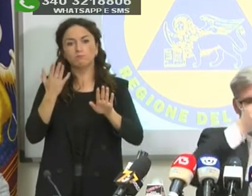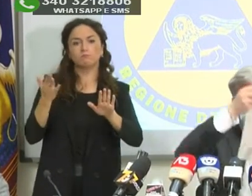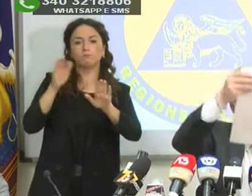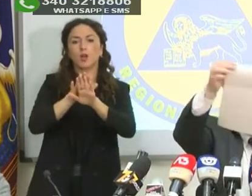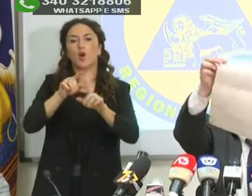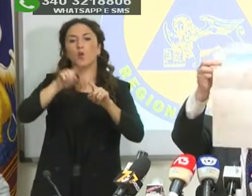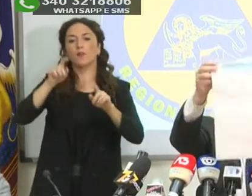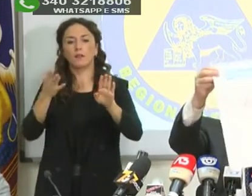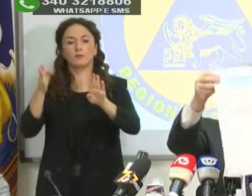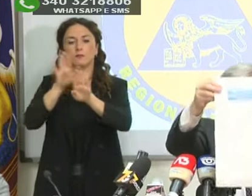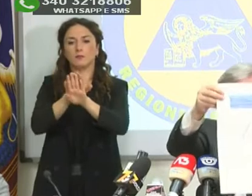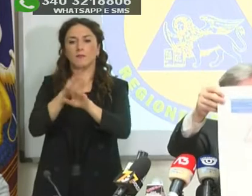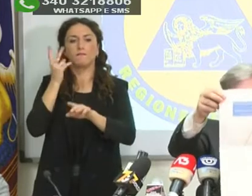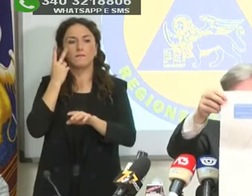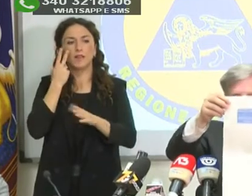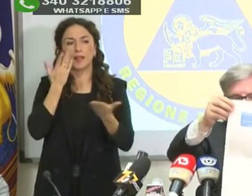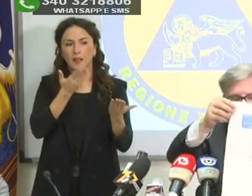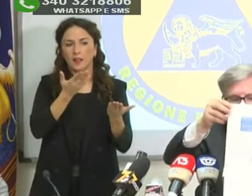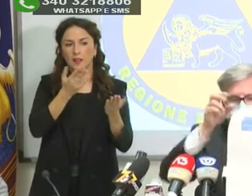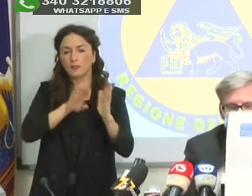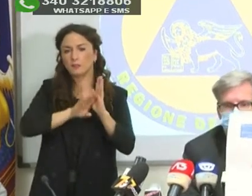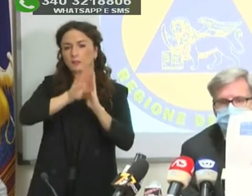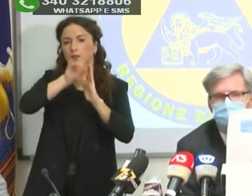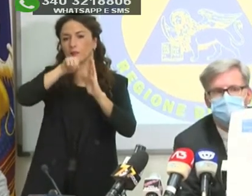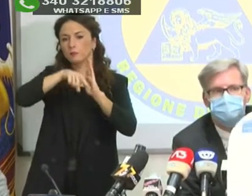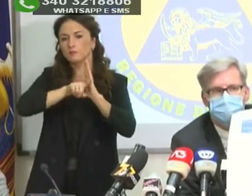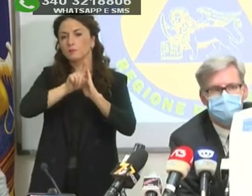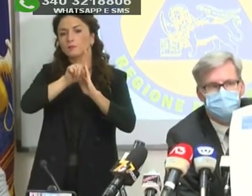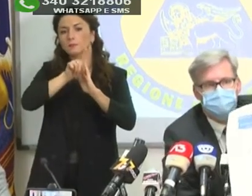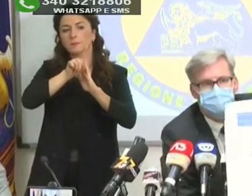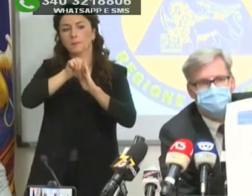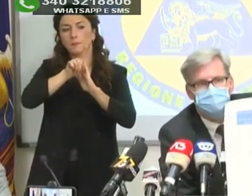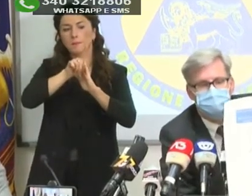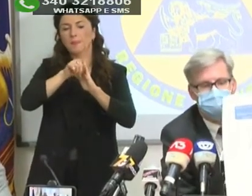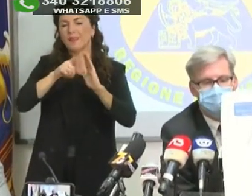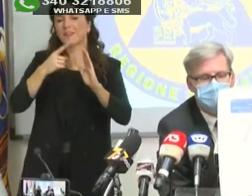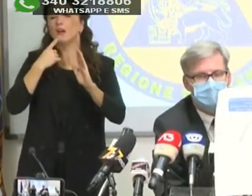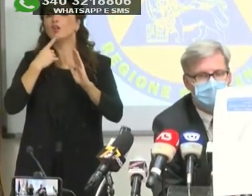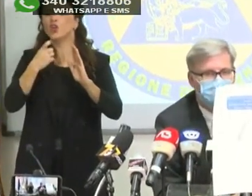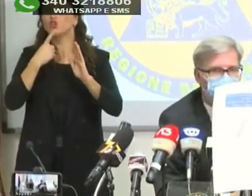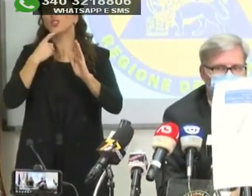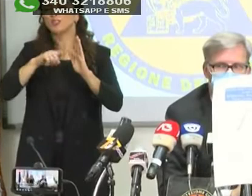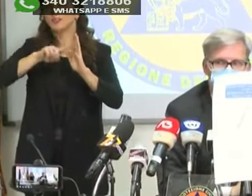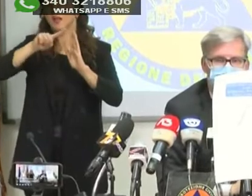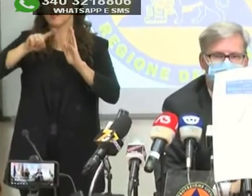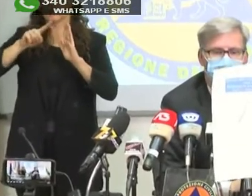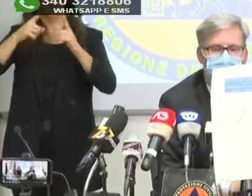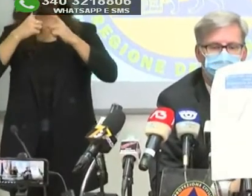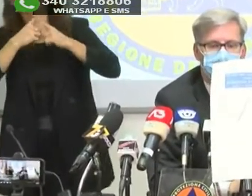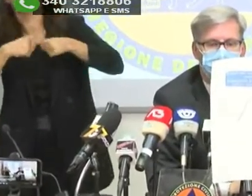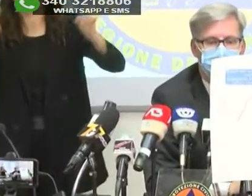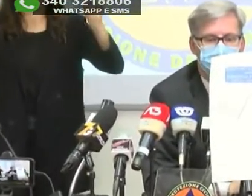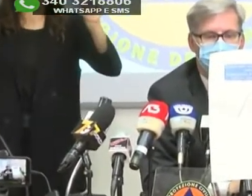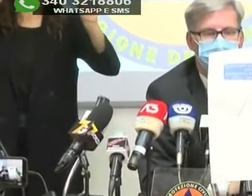le due curve e vedete che l'andamento attuale, che è la linea rossa, è molto diverso